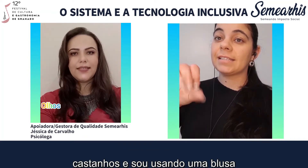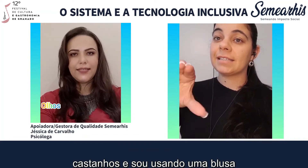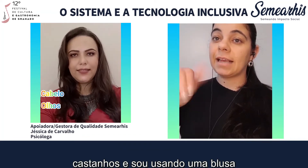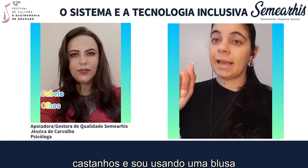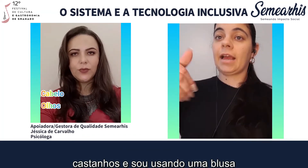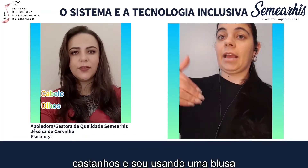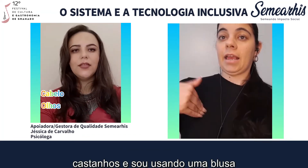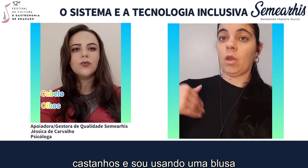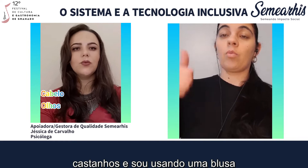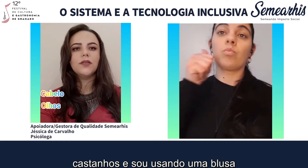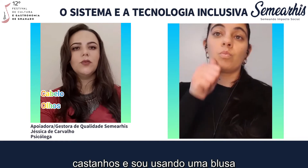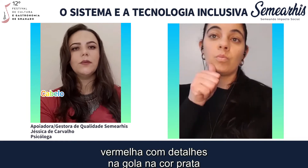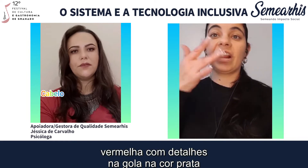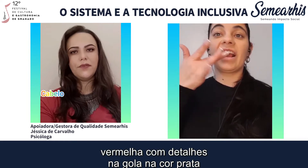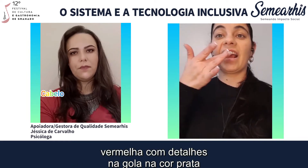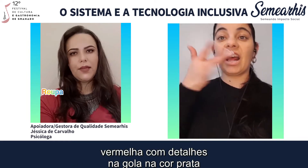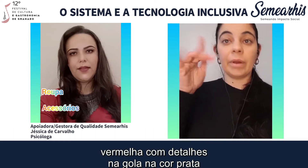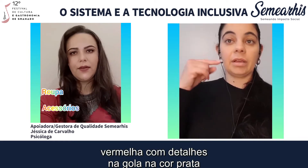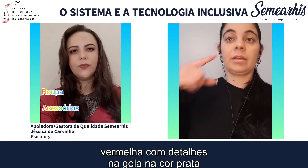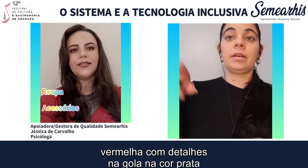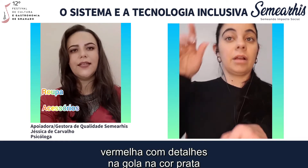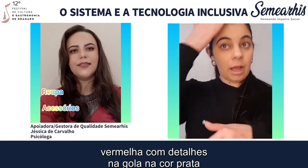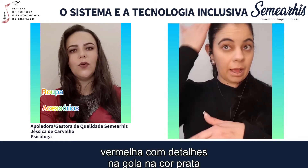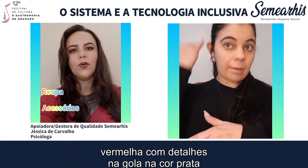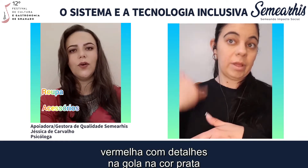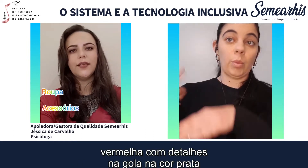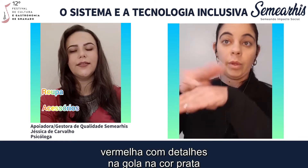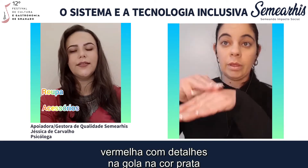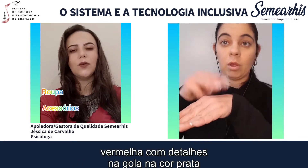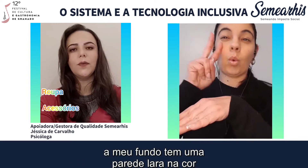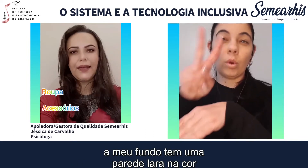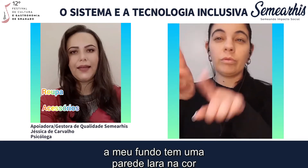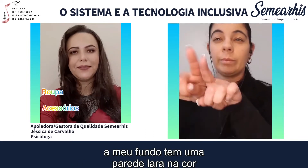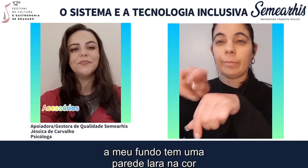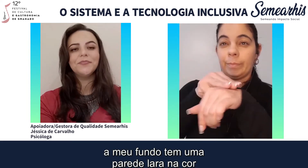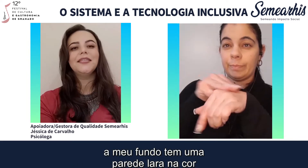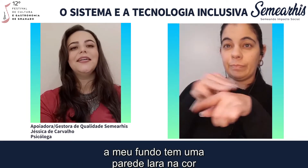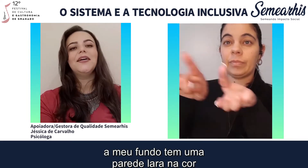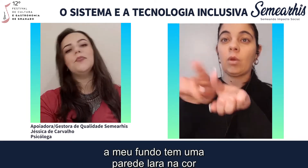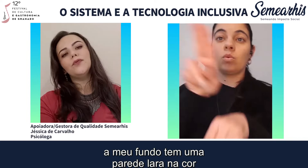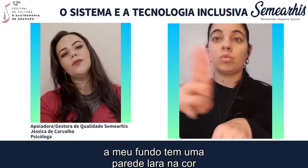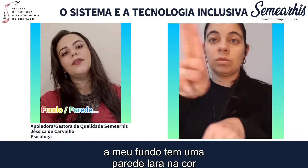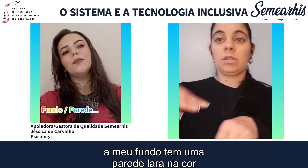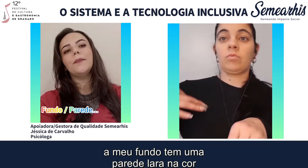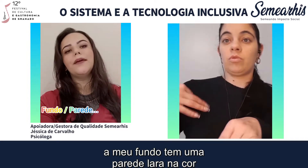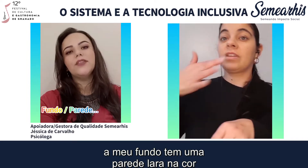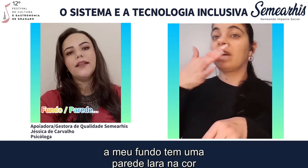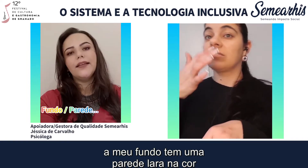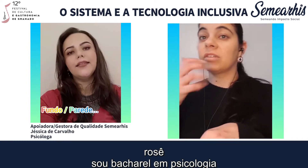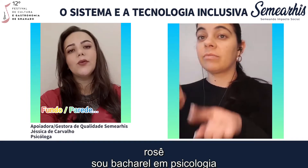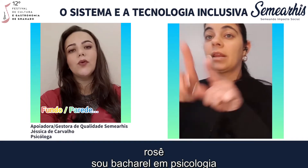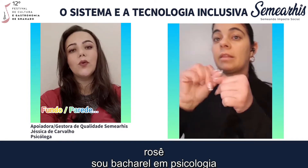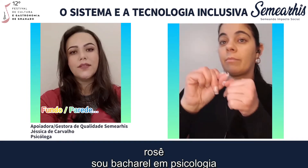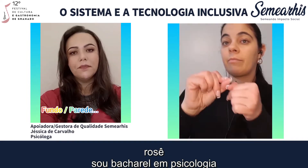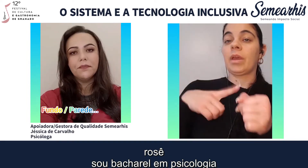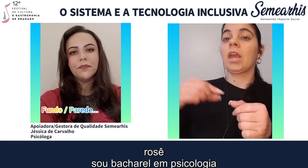olhos castanhos, estou usando uma blusa vermelha com detalhes na gola na cor prata. Ao meu fundo tem uma parede clara